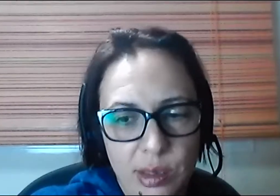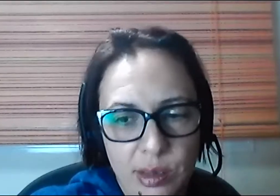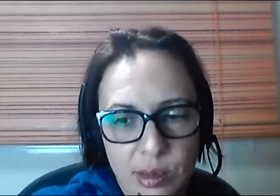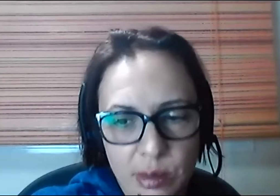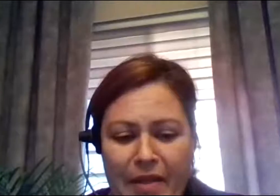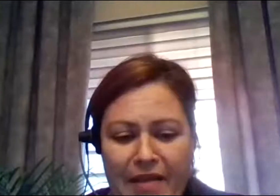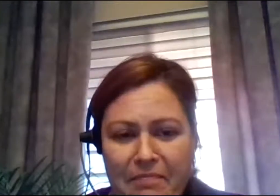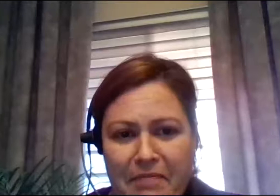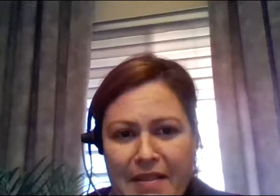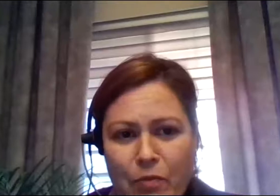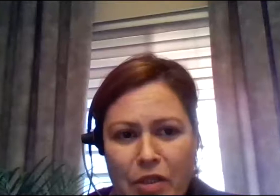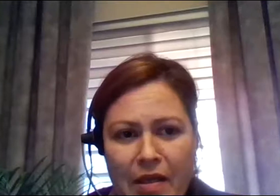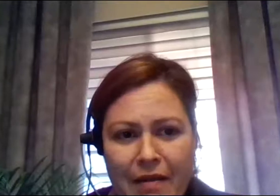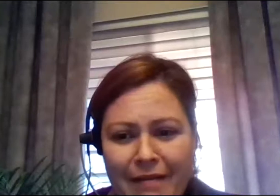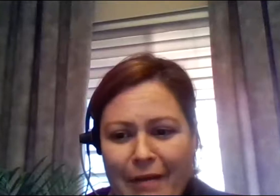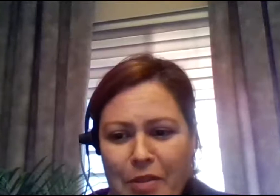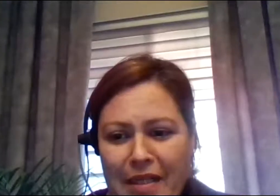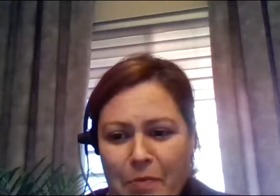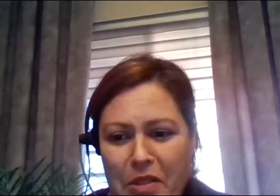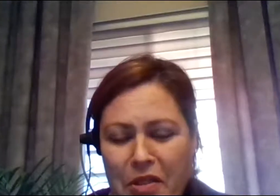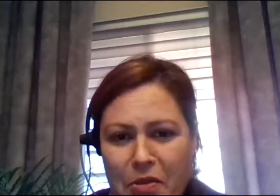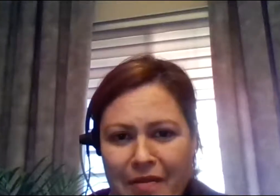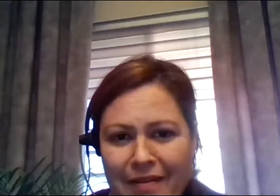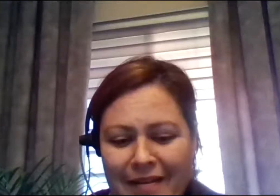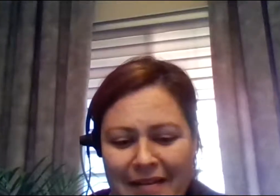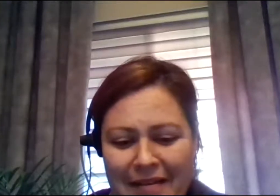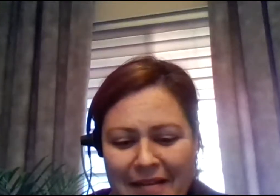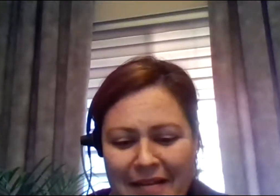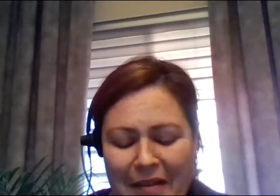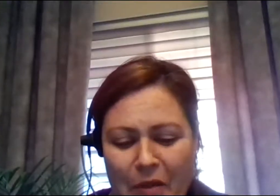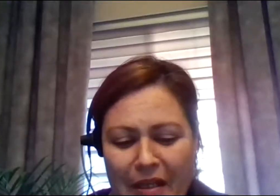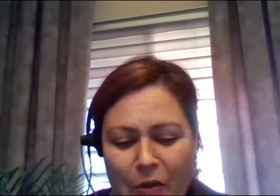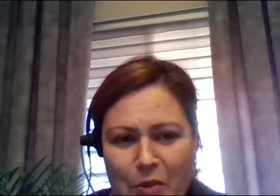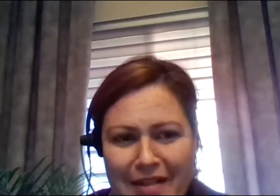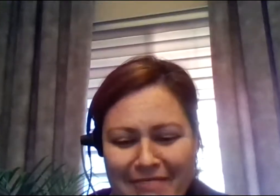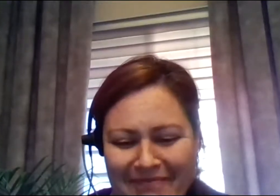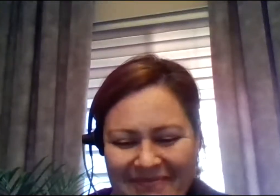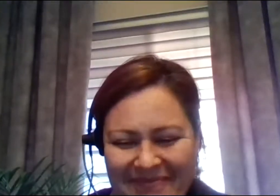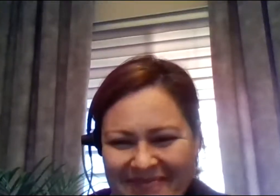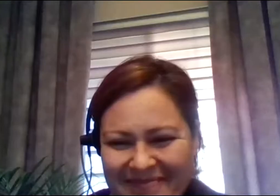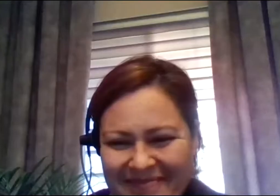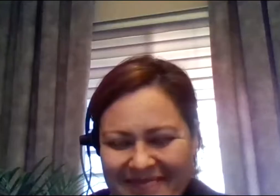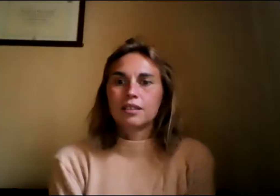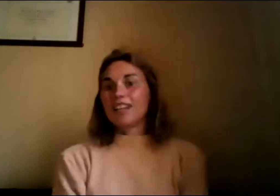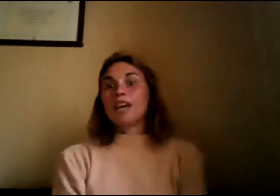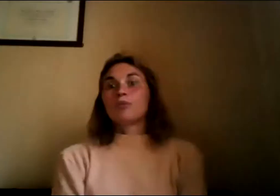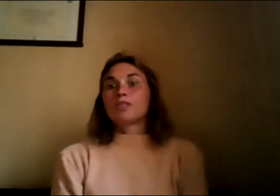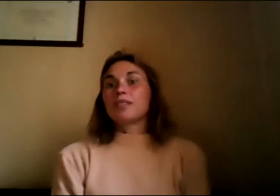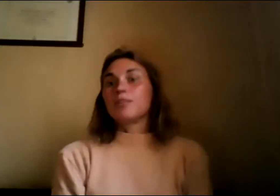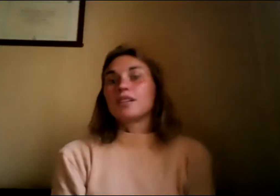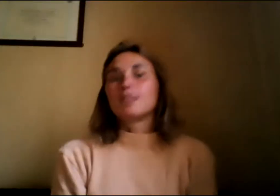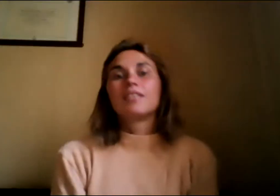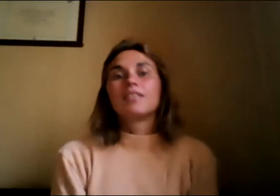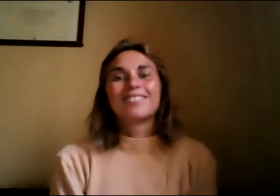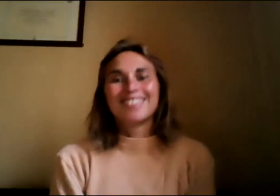nosotras. Efectivamente, estamos a vuestra disposición de cualquier cosa. Vale. Muchas